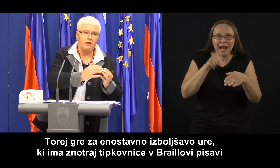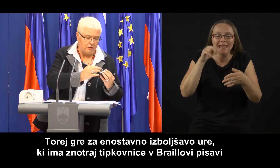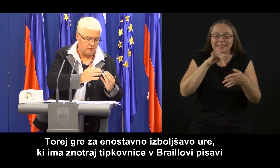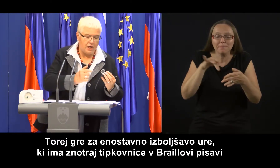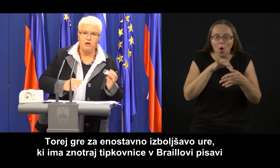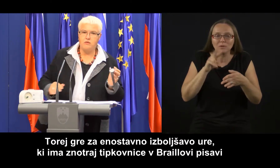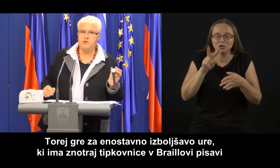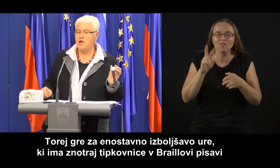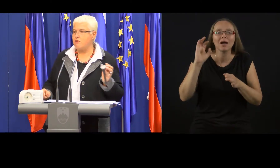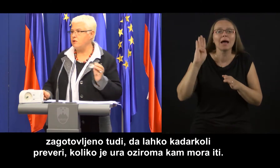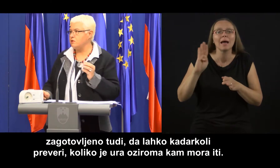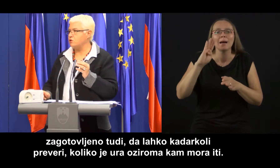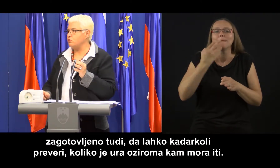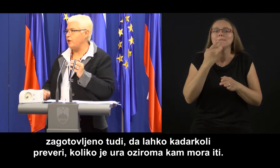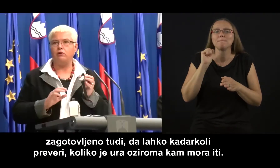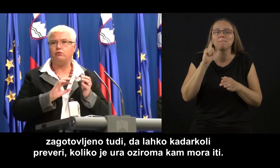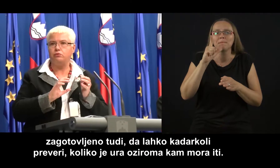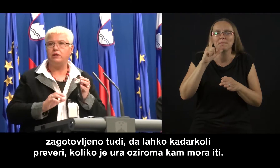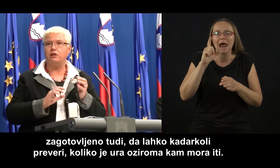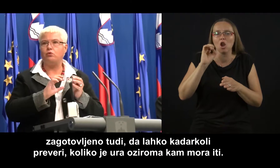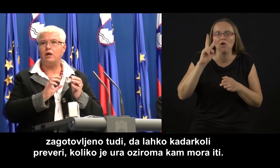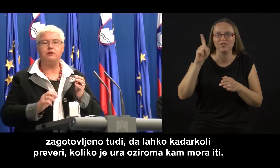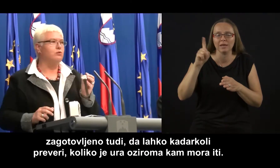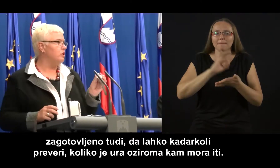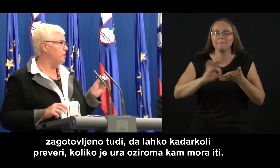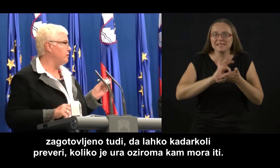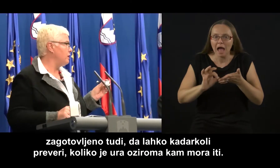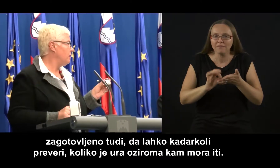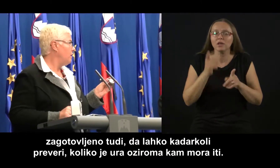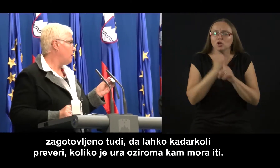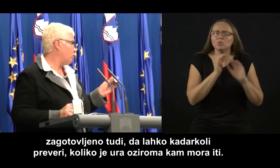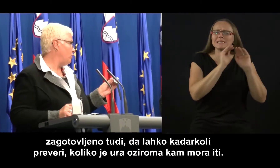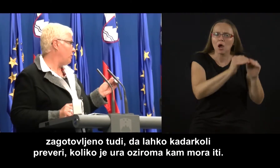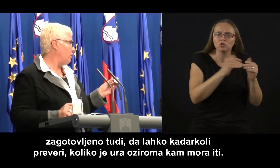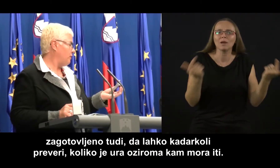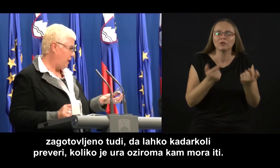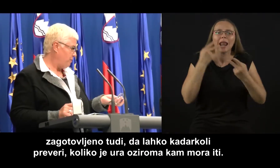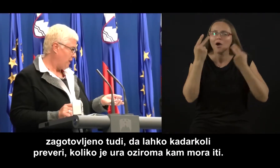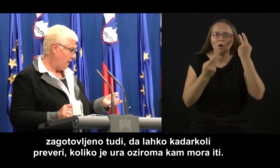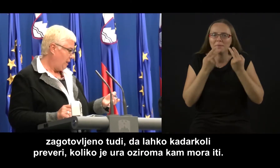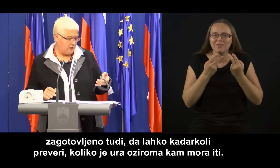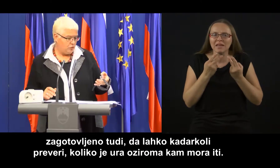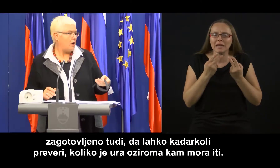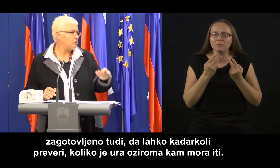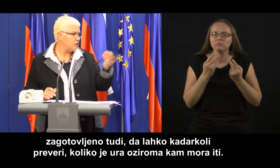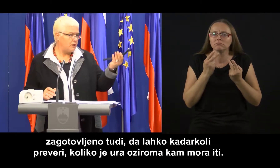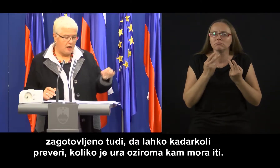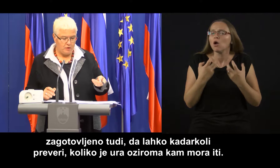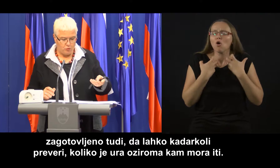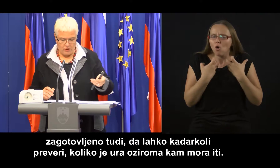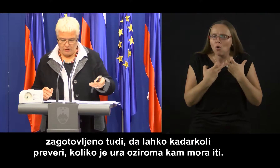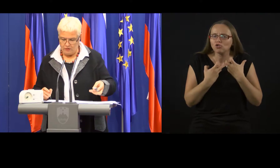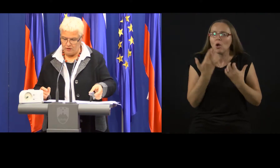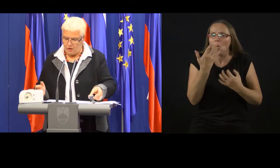tipkovnice v Brailovi pisavi zagotovljeno tudi, da lahko kadarkoli preveri, koliko je ura oziroma